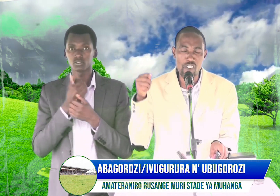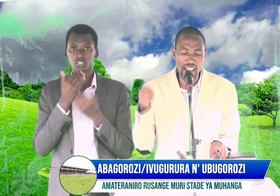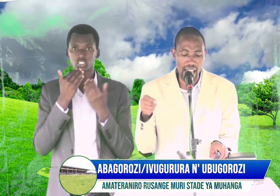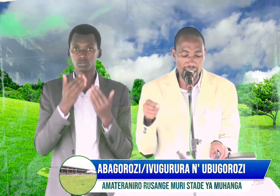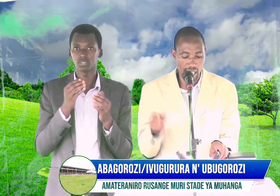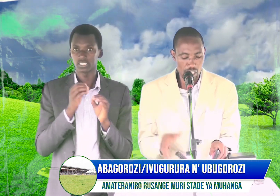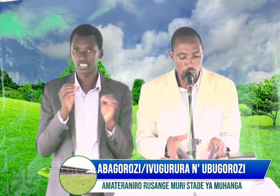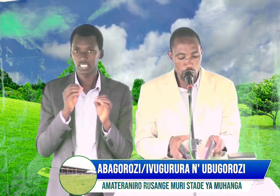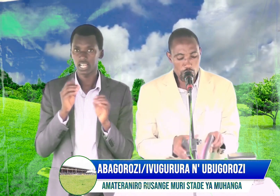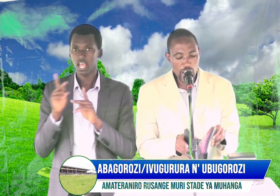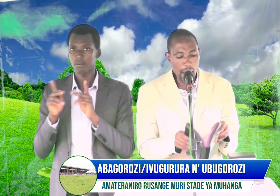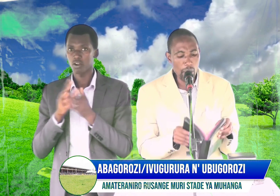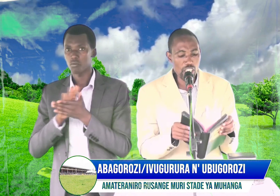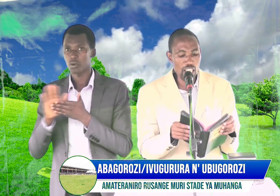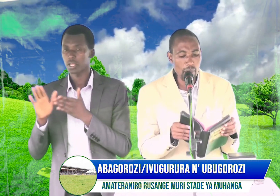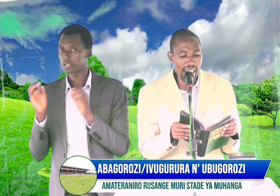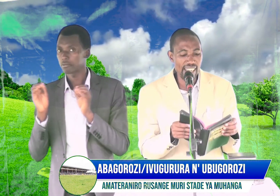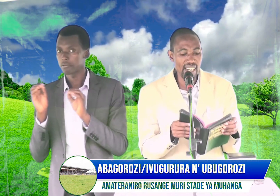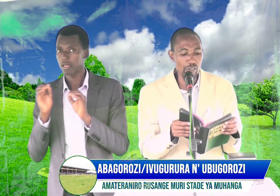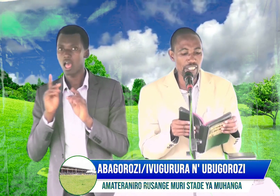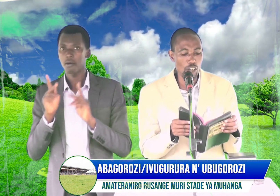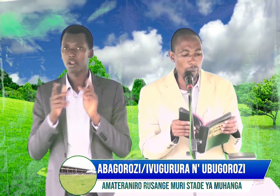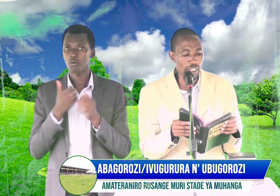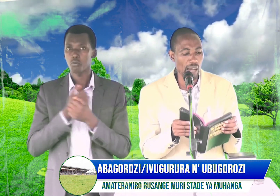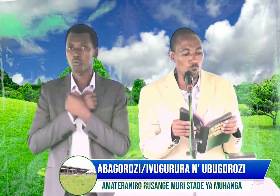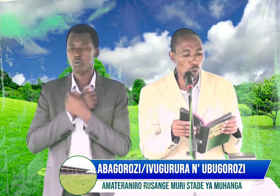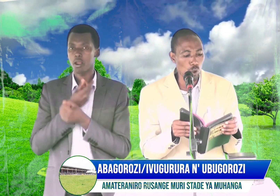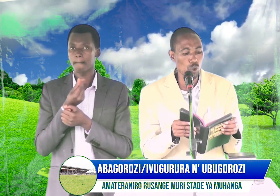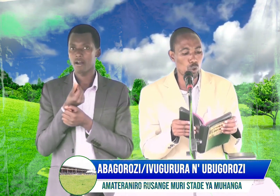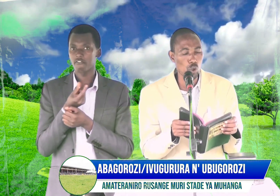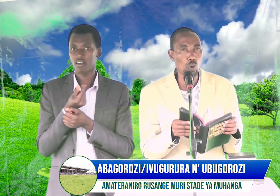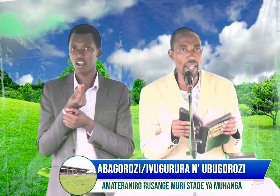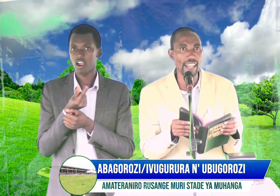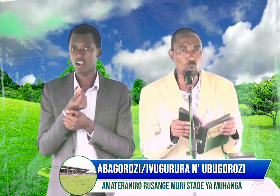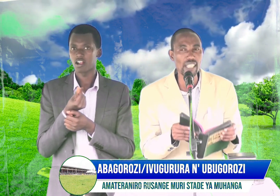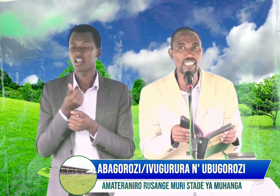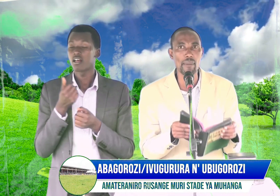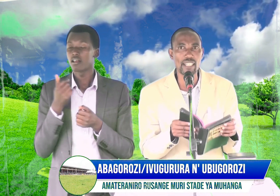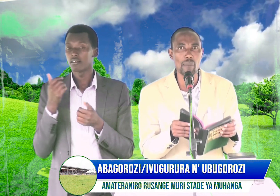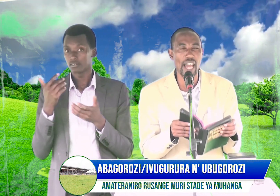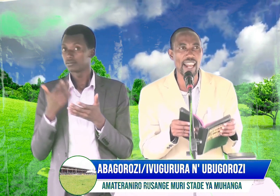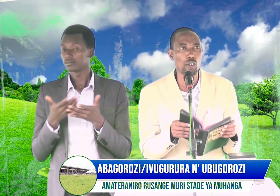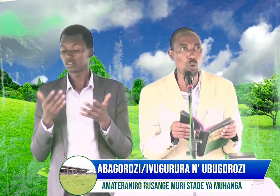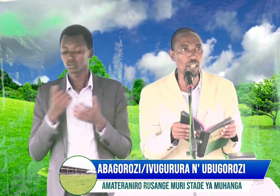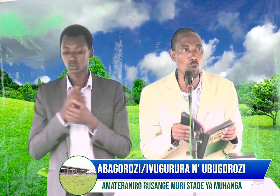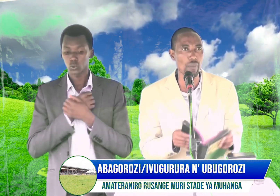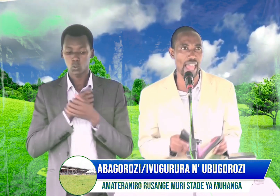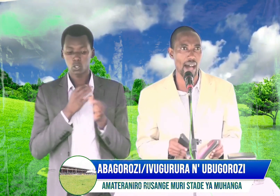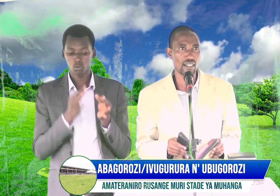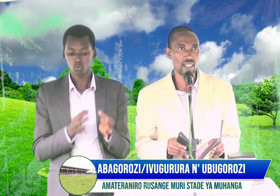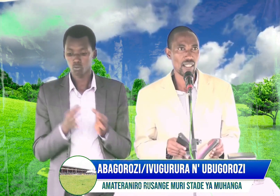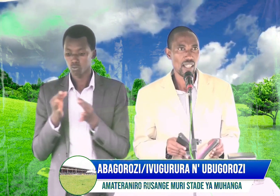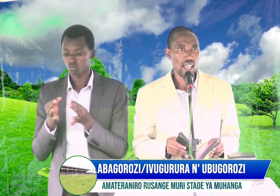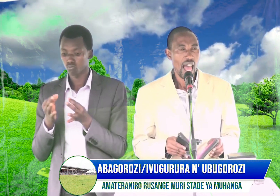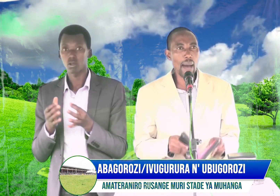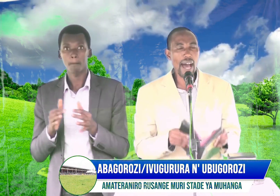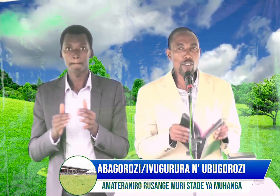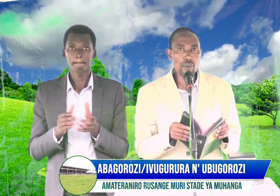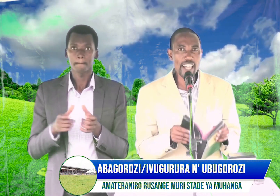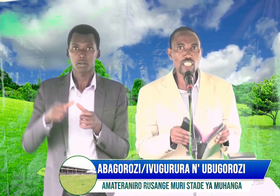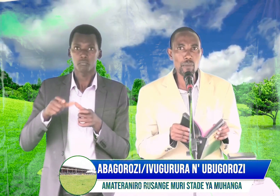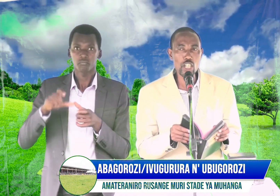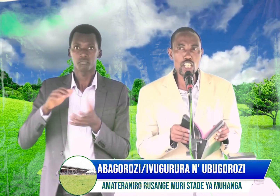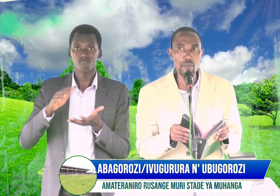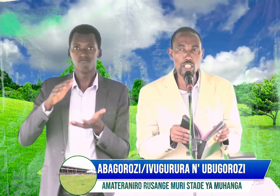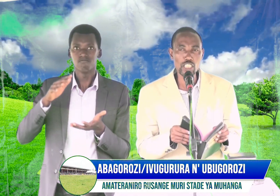bakunda amafaranga ijambo ry'imana riravuze ngo burya gukunda utuntu biratwita bikabyara kuba ingumya